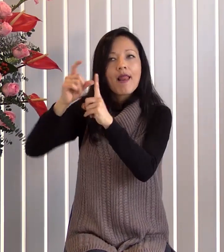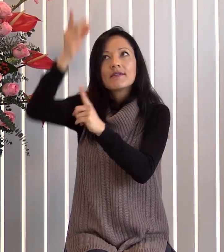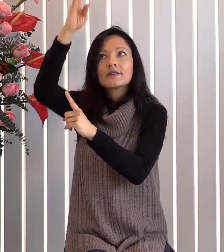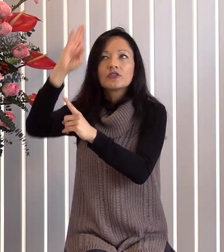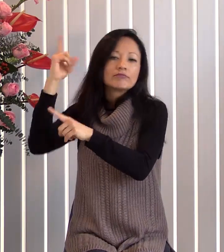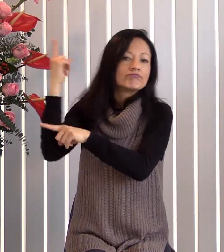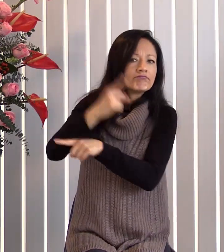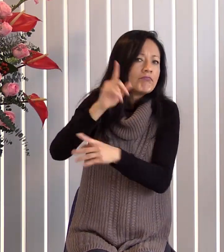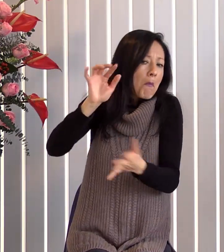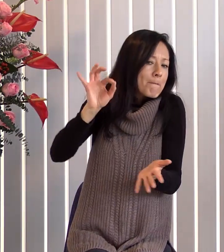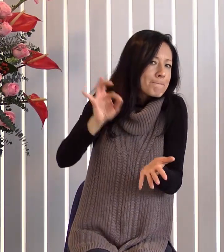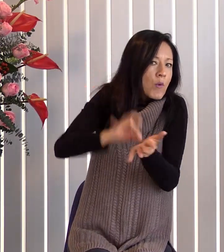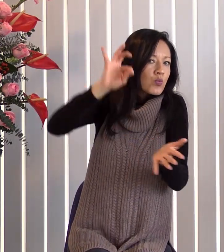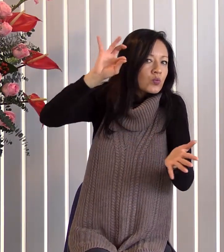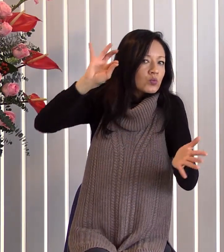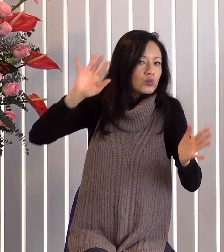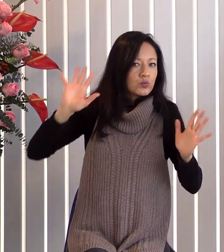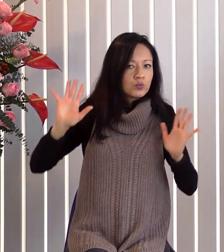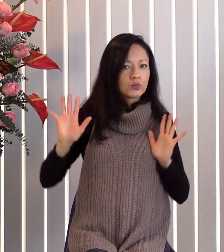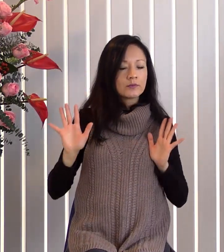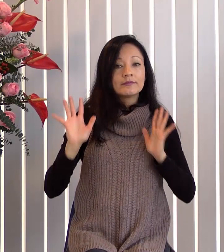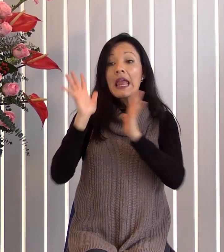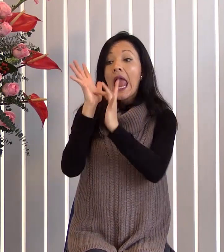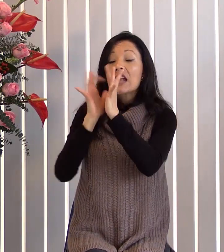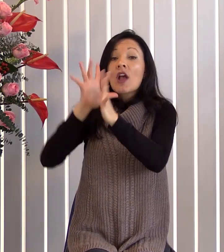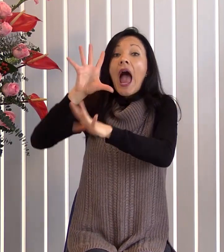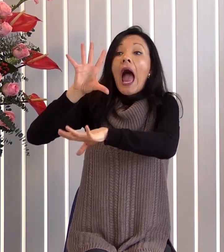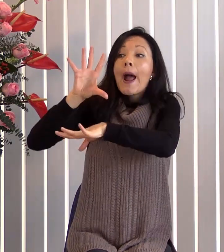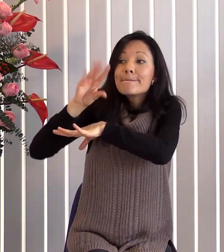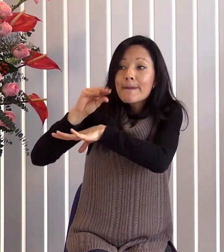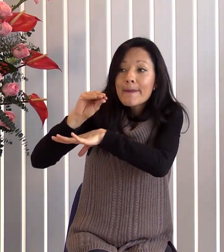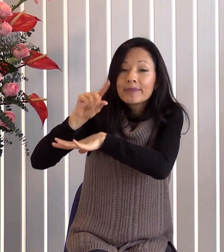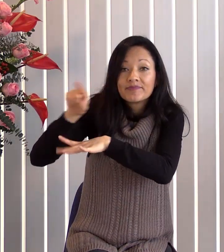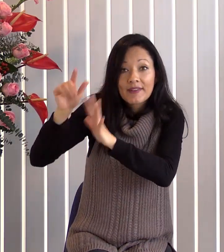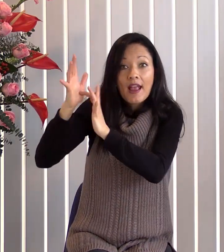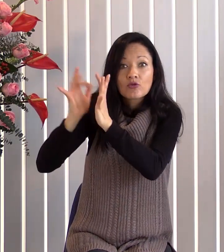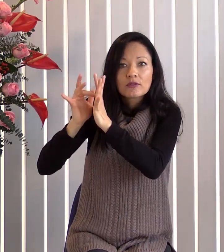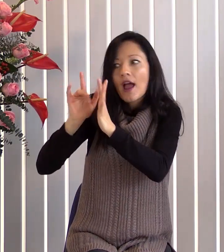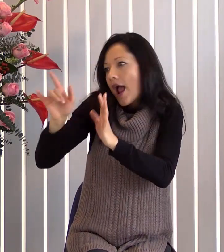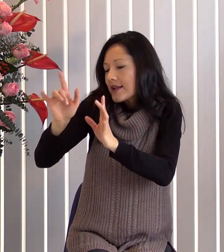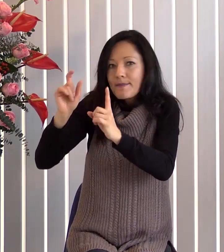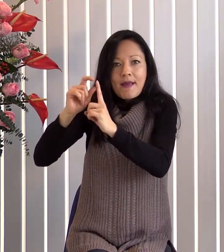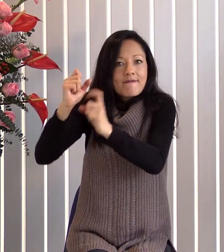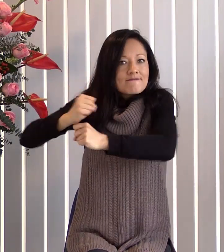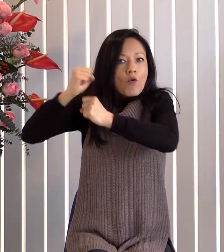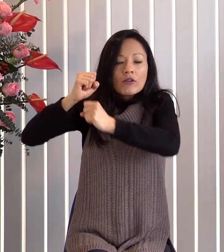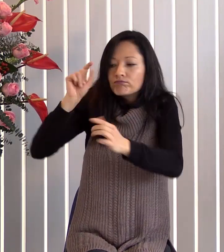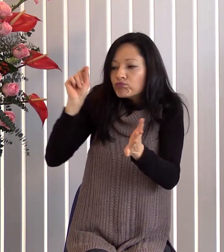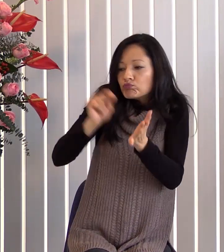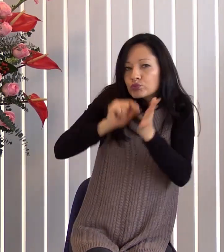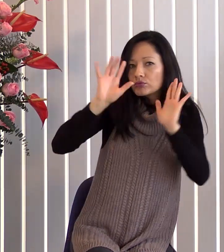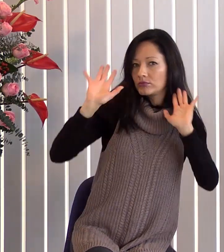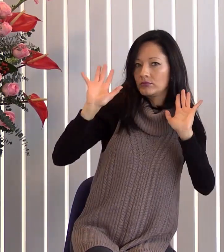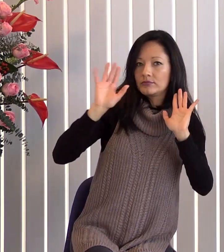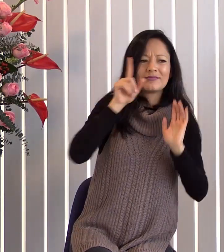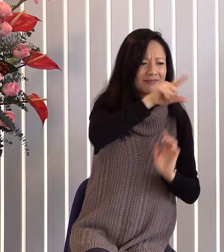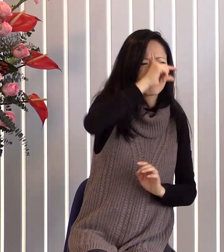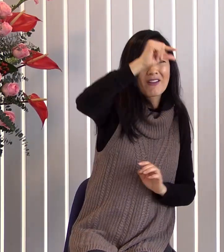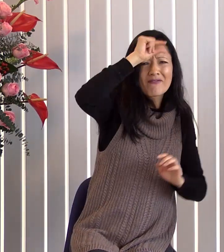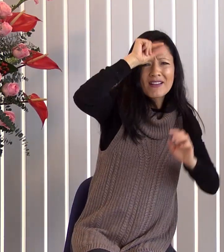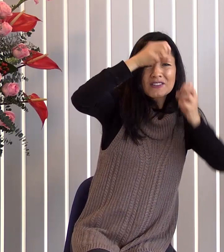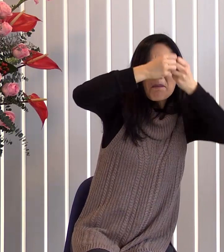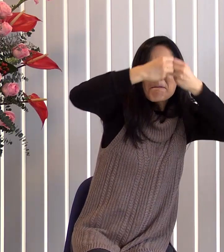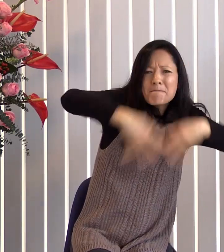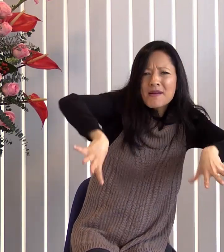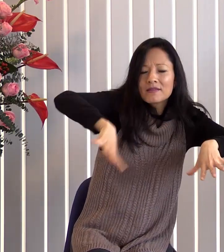Punto. Que cuando Jesús habló, Jesús habló. Los fariseos se perdieron porque ellos